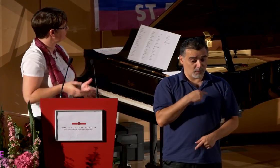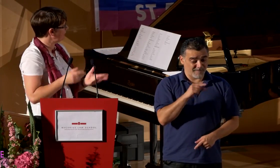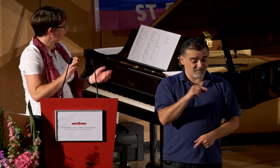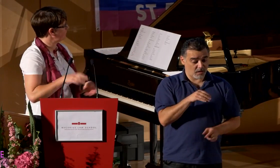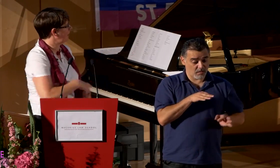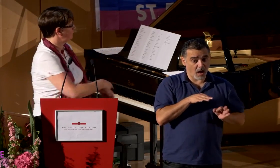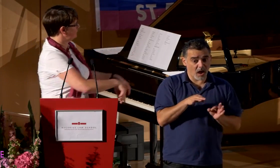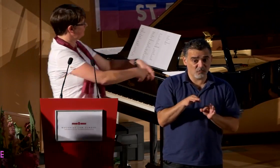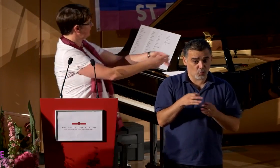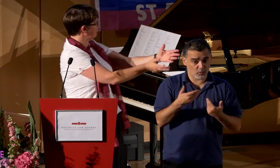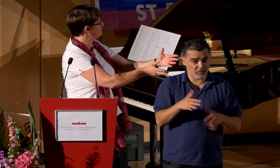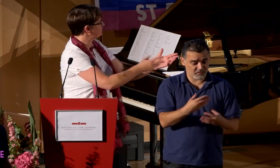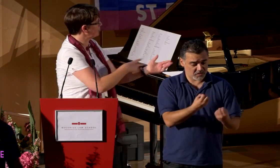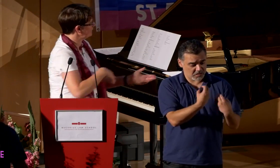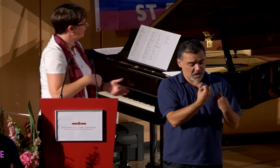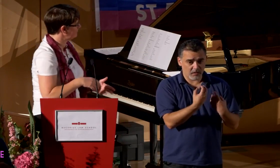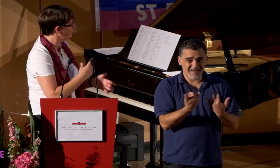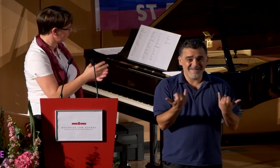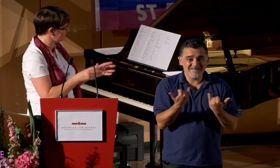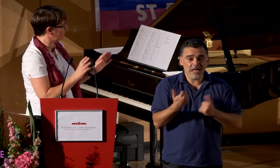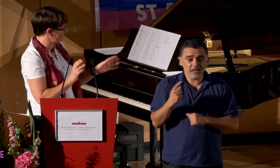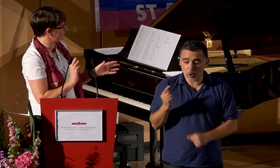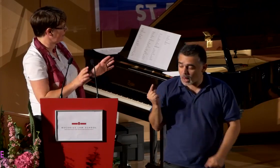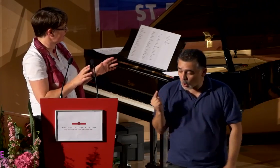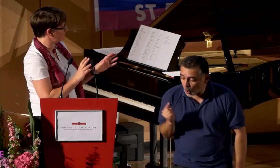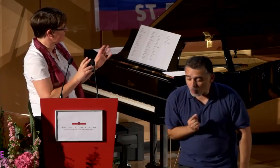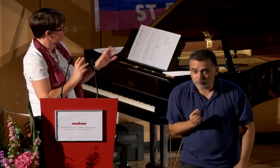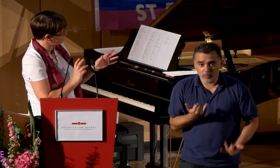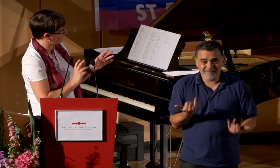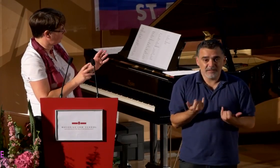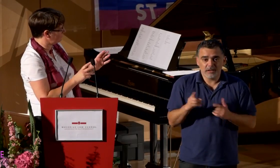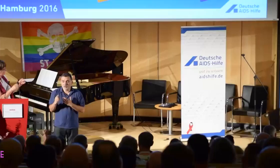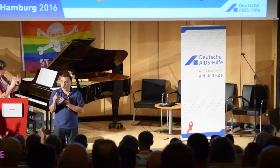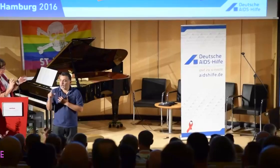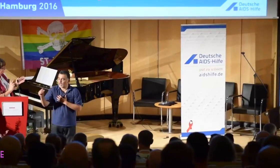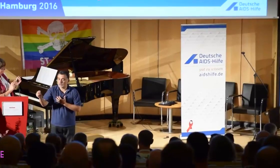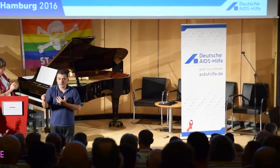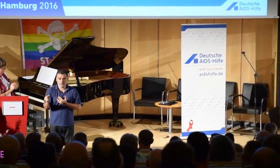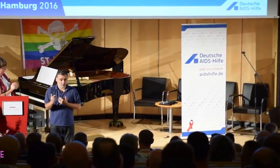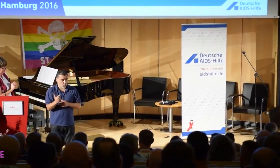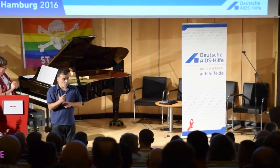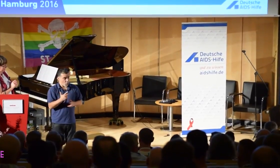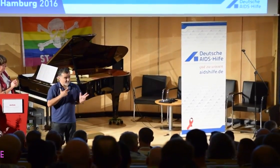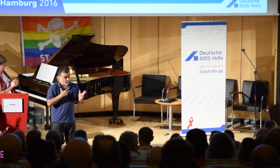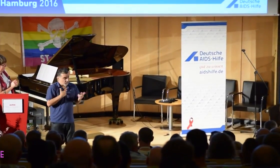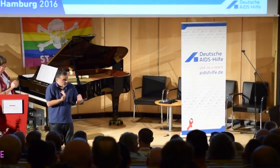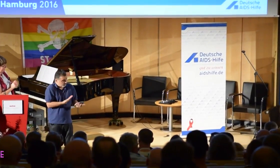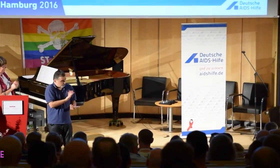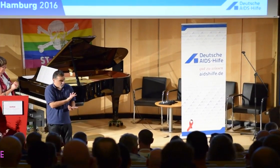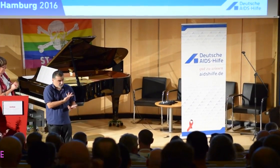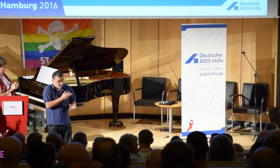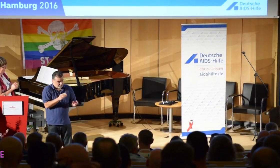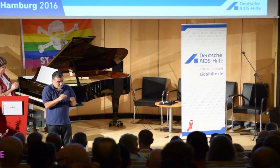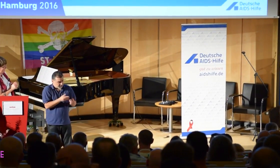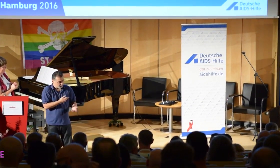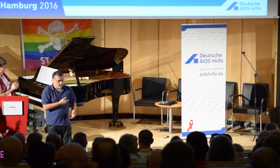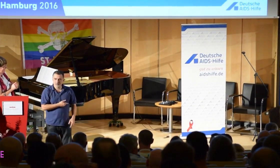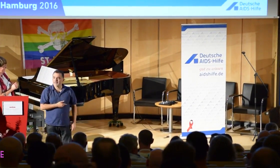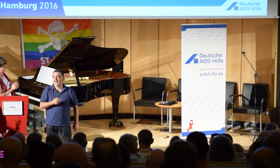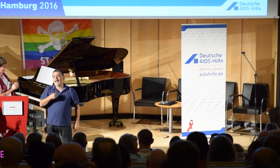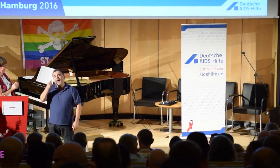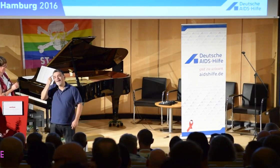jetzt aufzulaufen habe oder wieder abzugehen habe. Ich hoffe, das war jetzt so alles so in dem Form, wie du dir das so vorgestellt hast. Na, wir wissen ja, dass eine